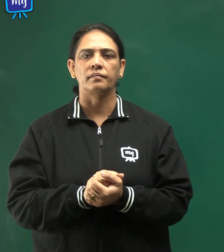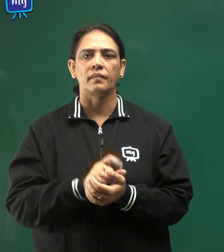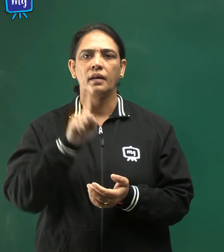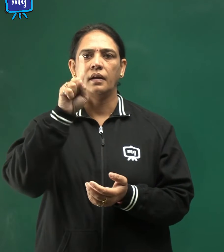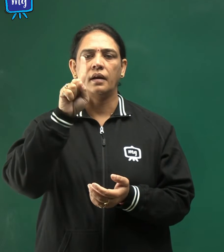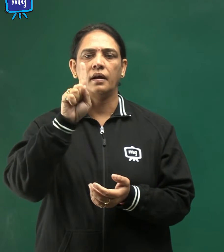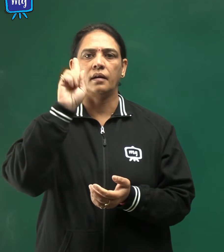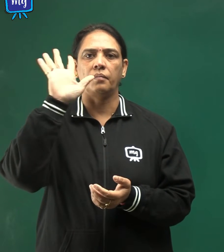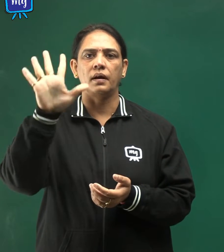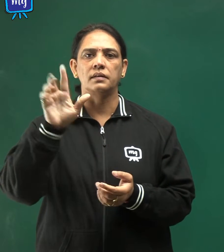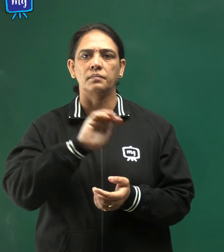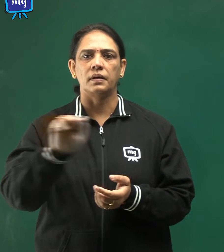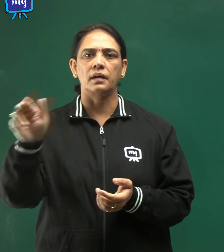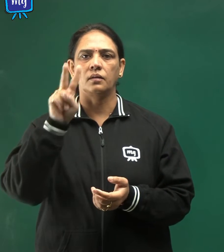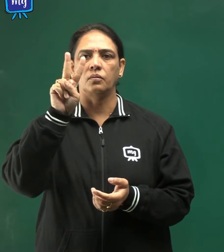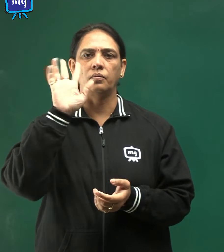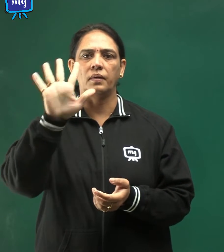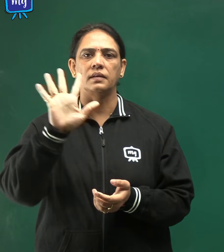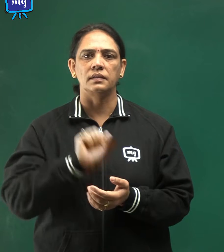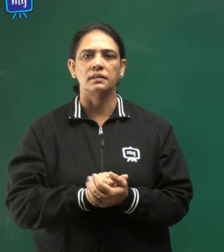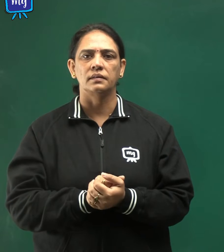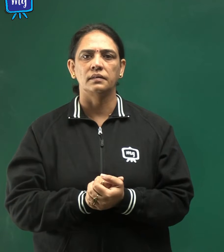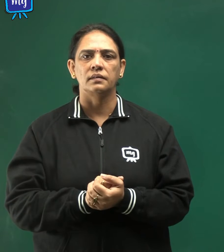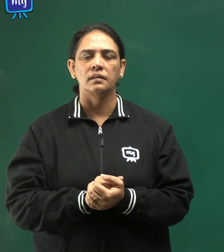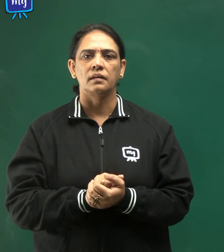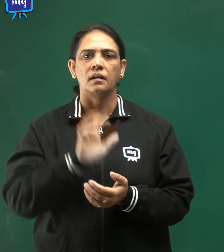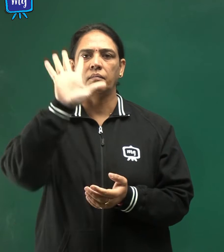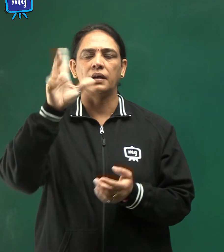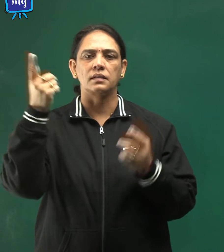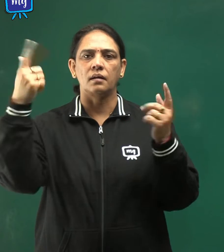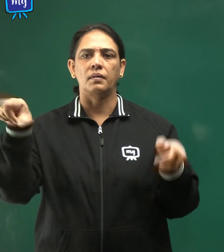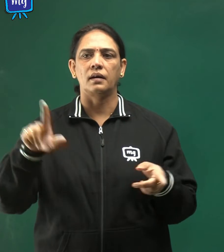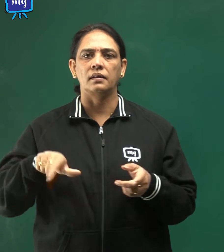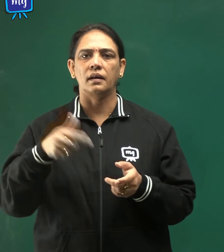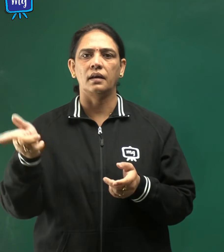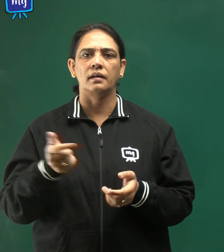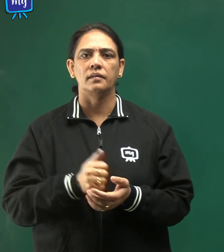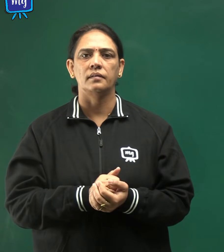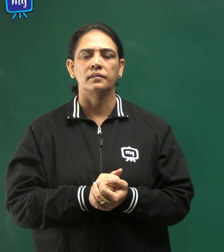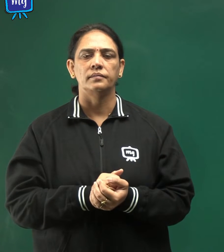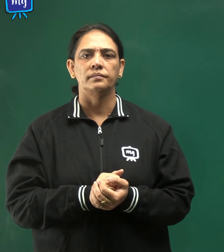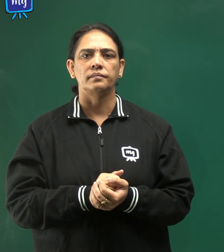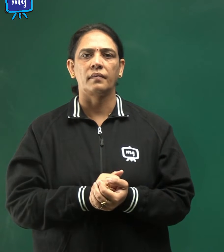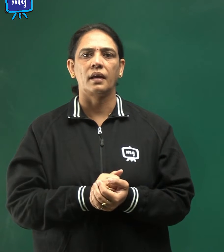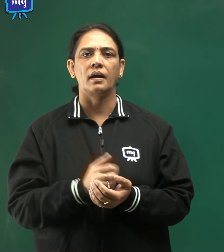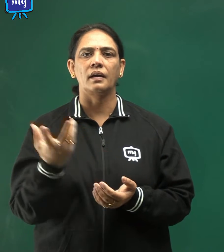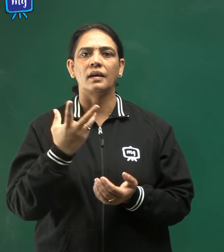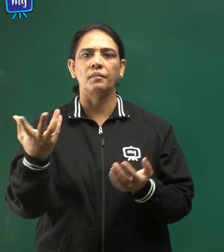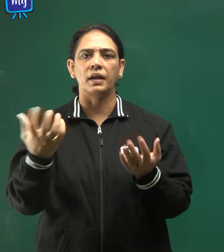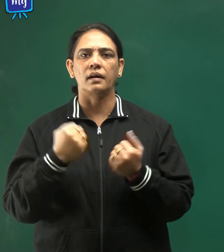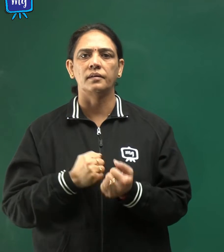15/25। 5 का भाग देंगे क्या मिला?